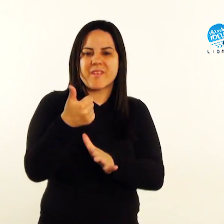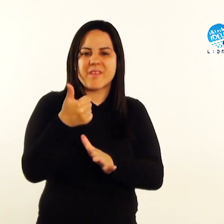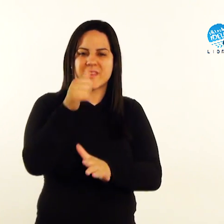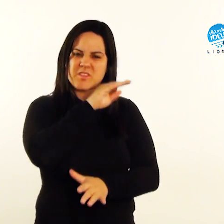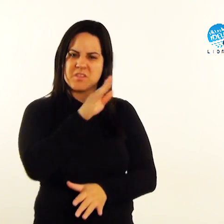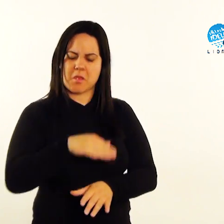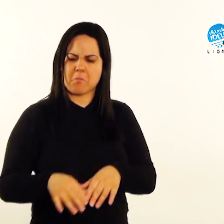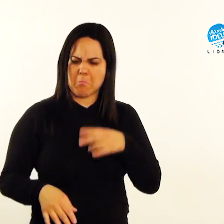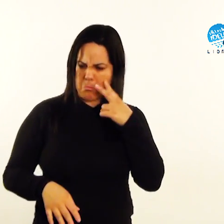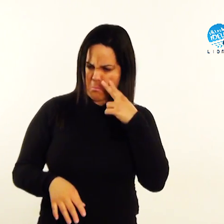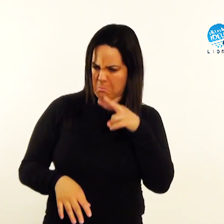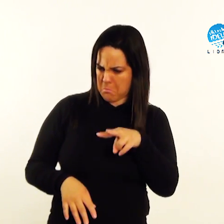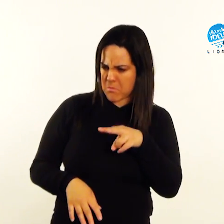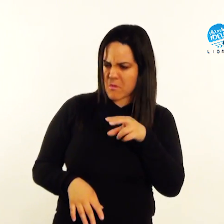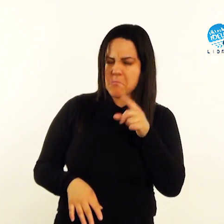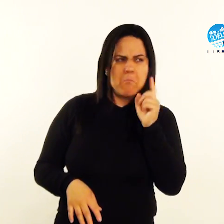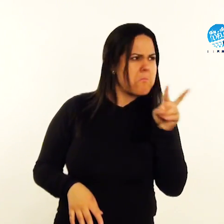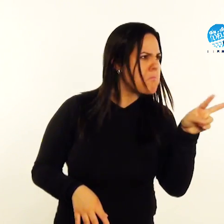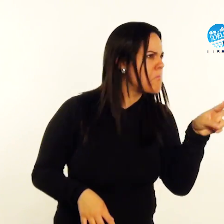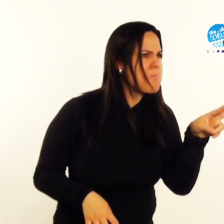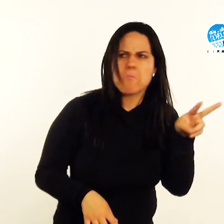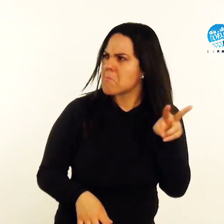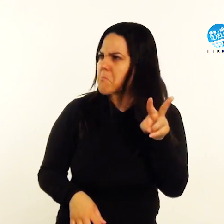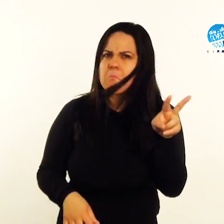vez, Zaqueu ficou olhando para ver se tinha um outro Zaqueu do lado.